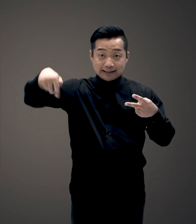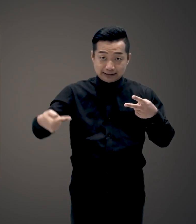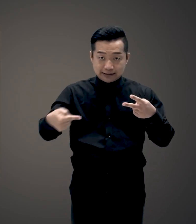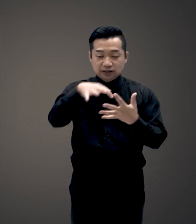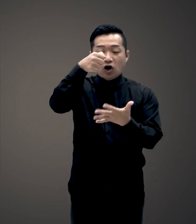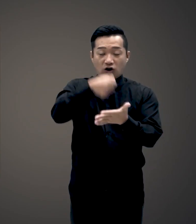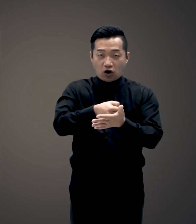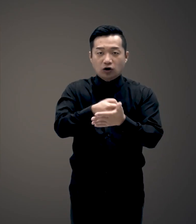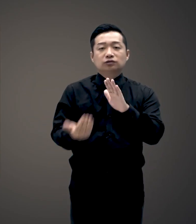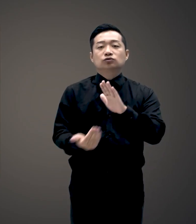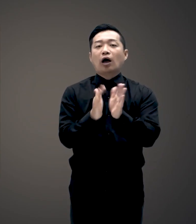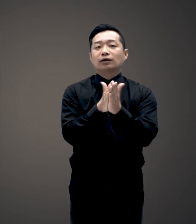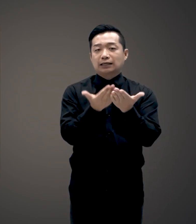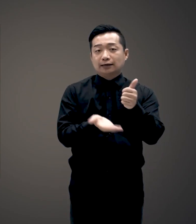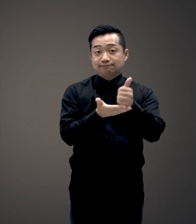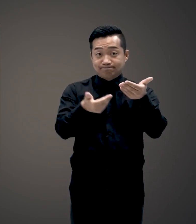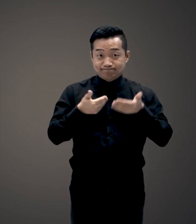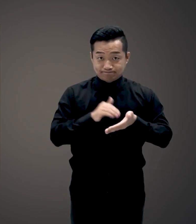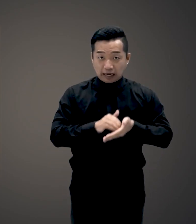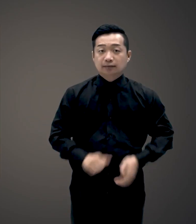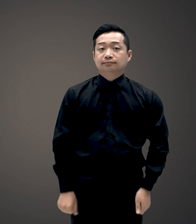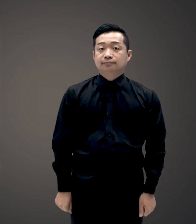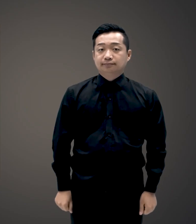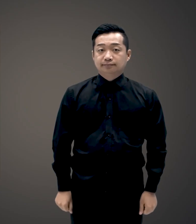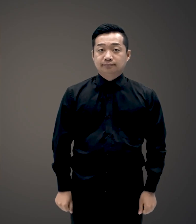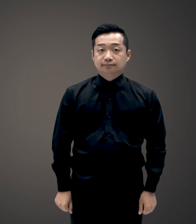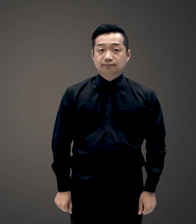선정 최고의 책,